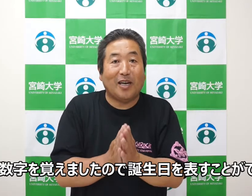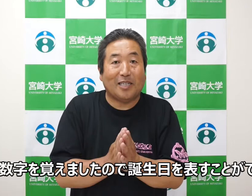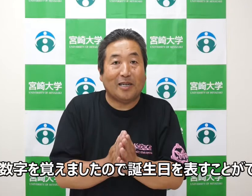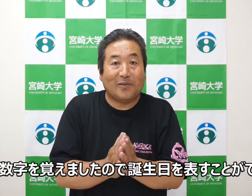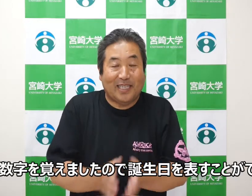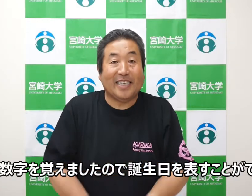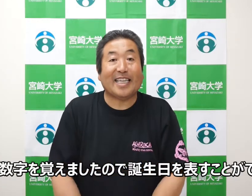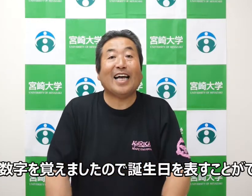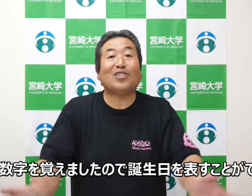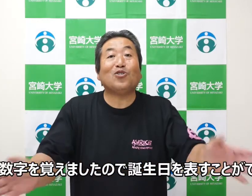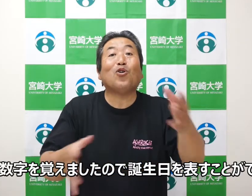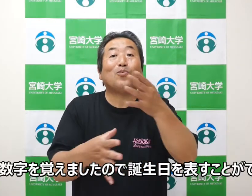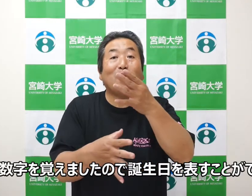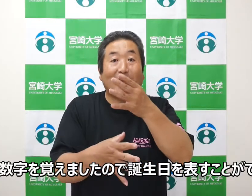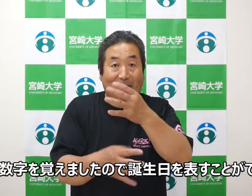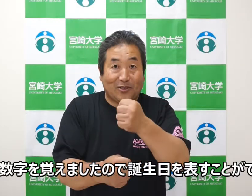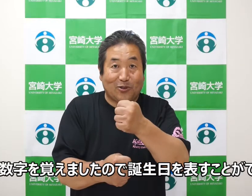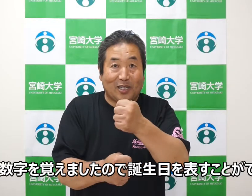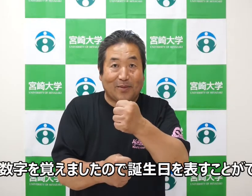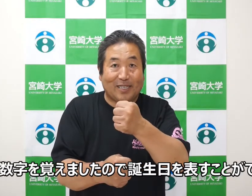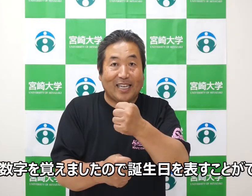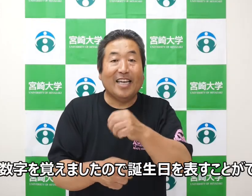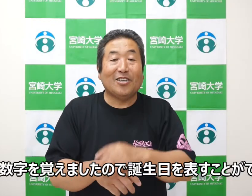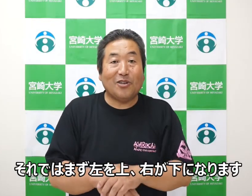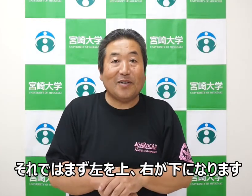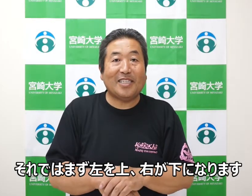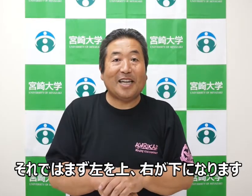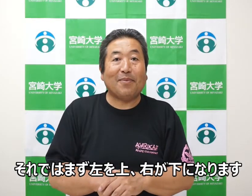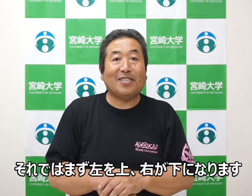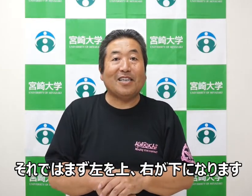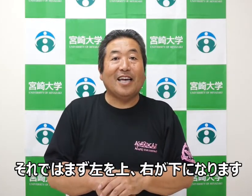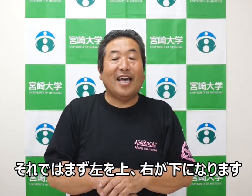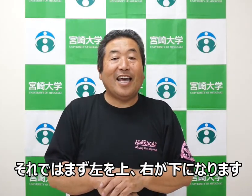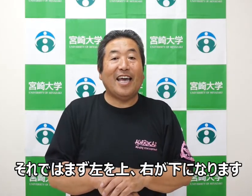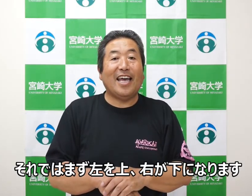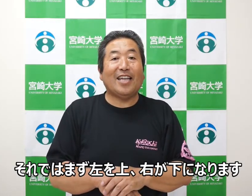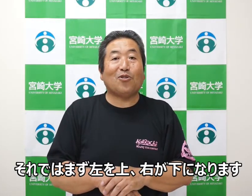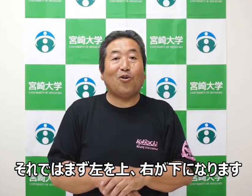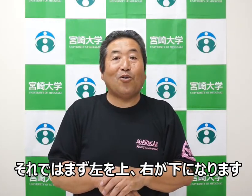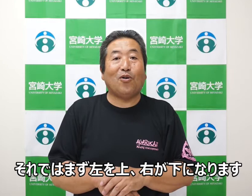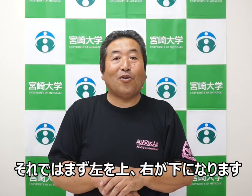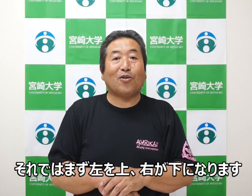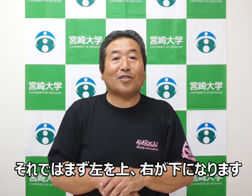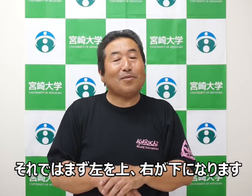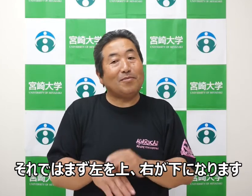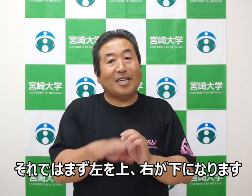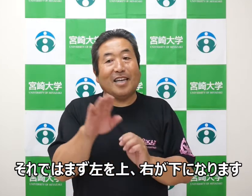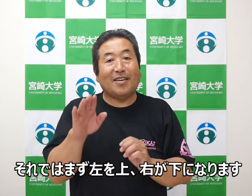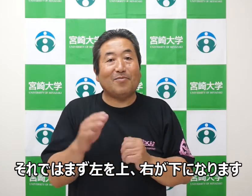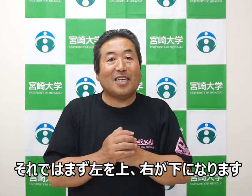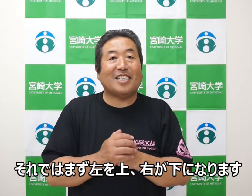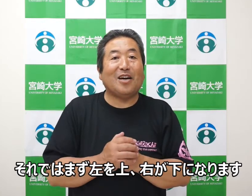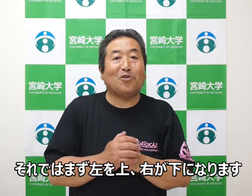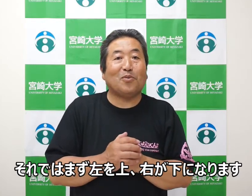られます。誕生日を表すことができます。それではですね、まず多分皆さん右利きが多いと思い